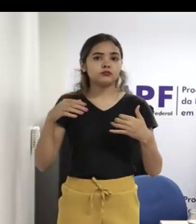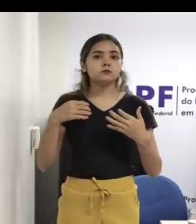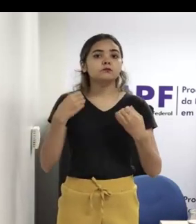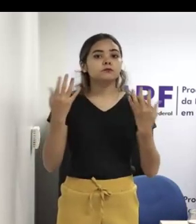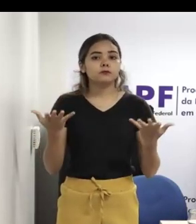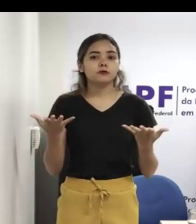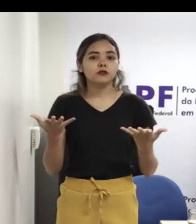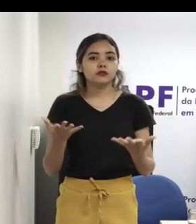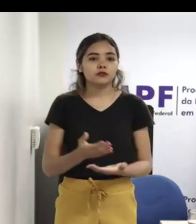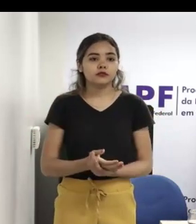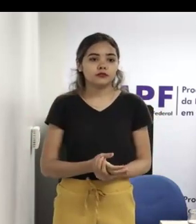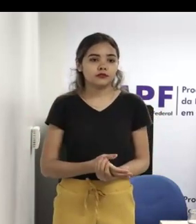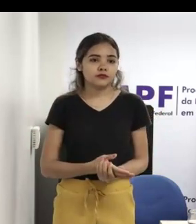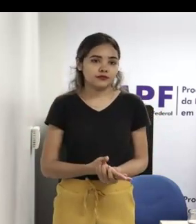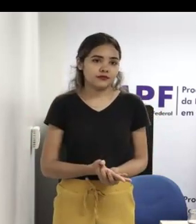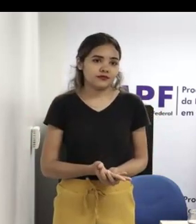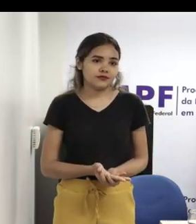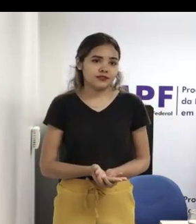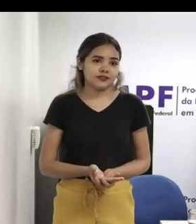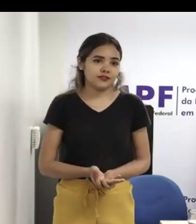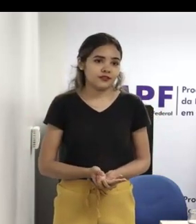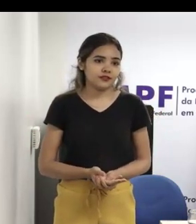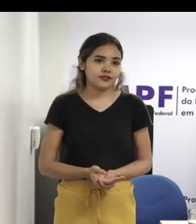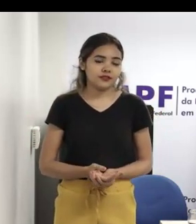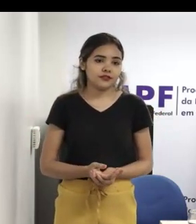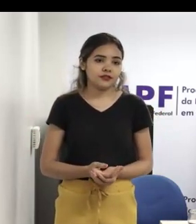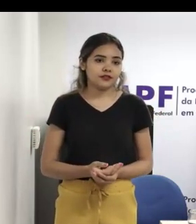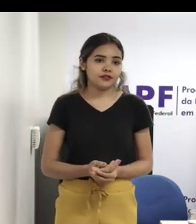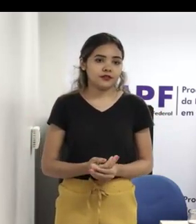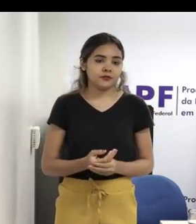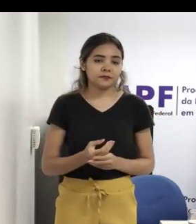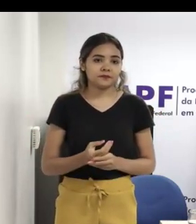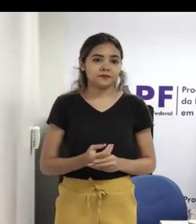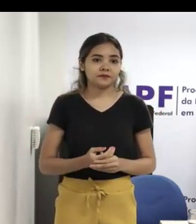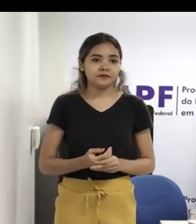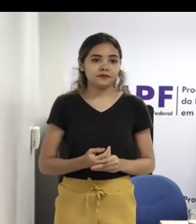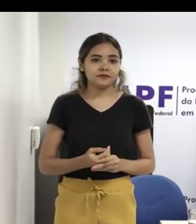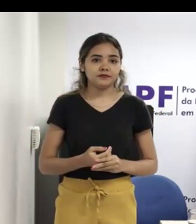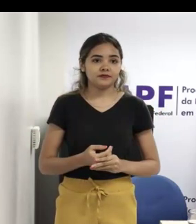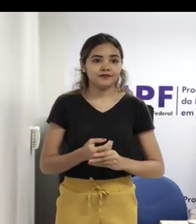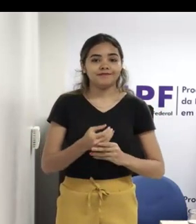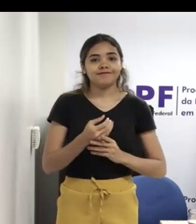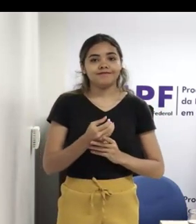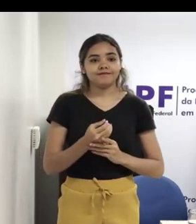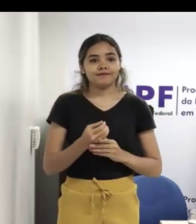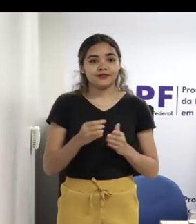a palavra OK Olá bom dia me chamo Tainara eh estou representando o Colégio Santa